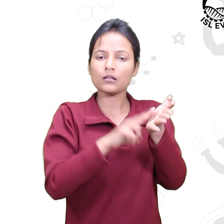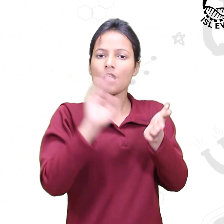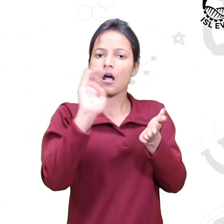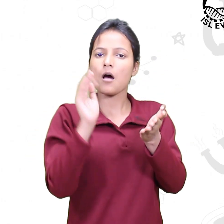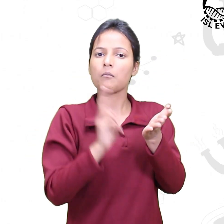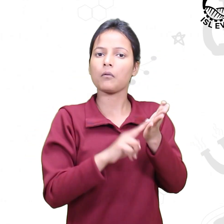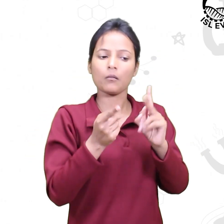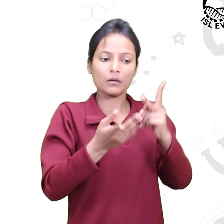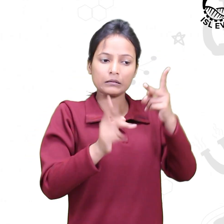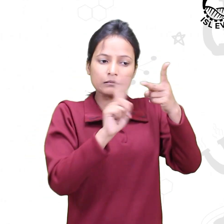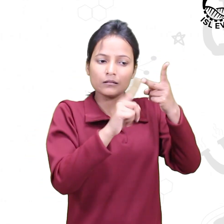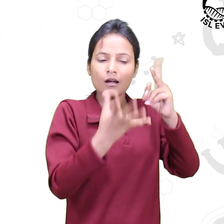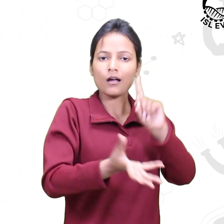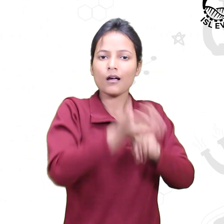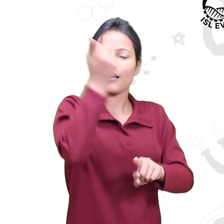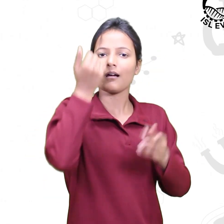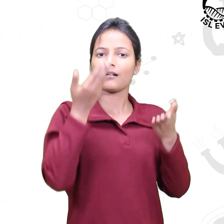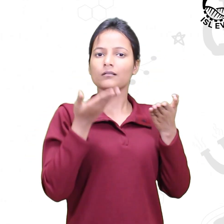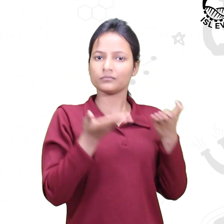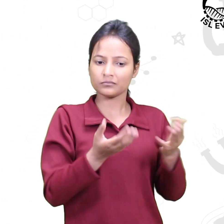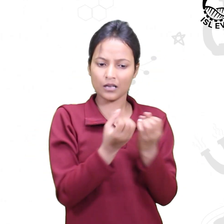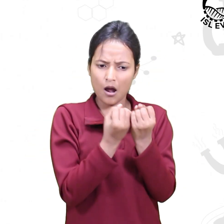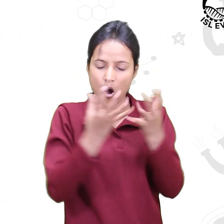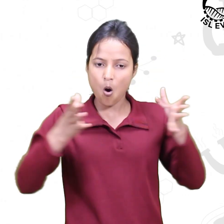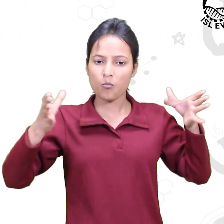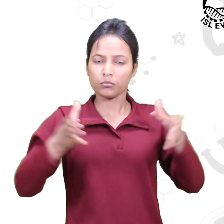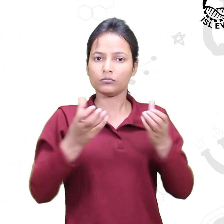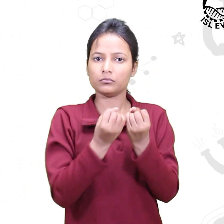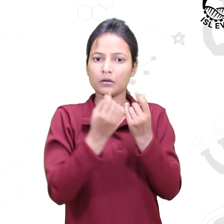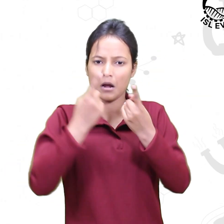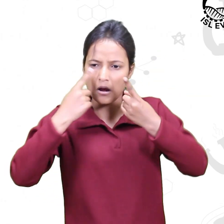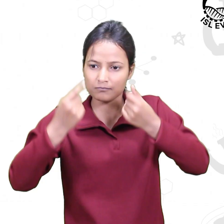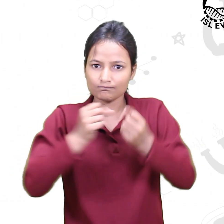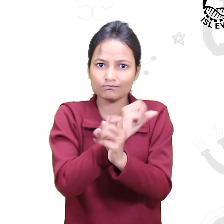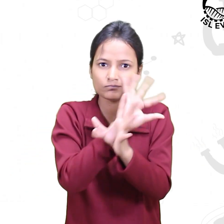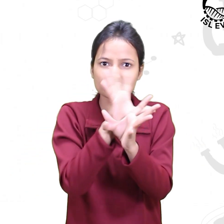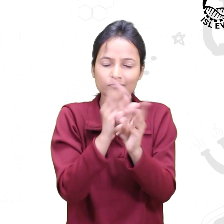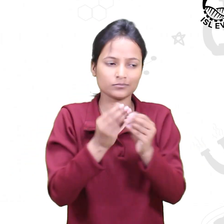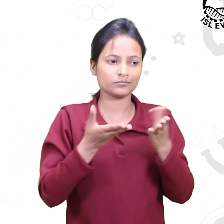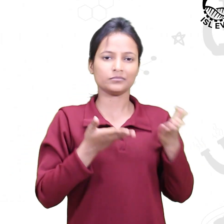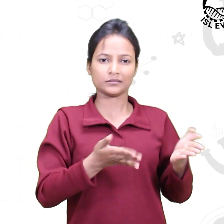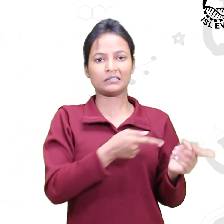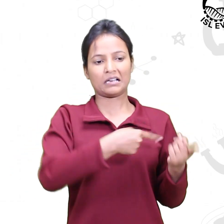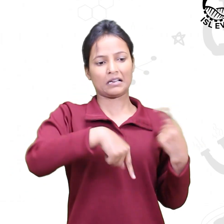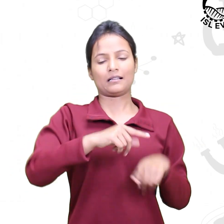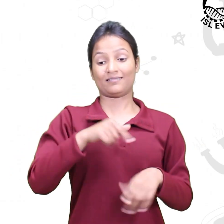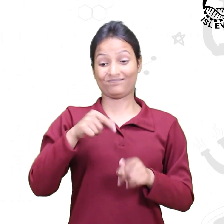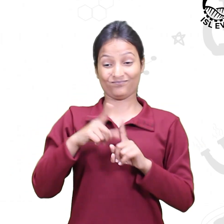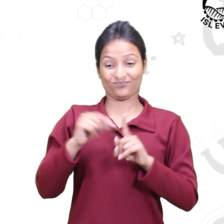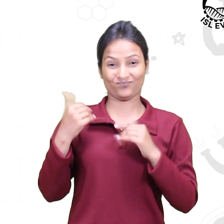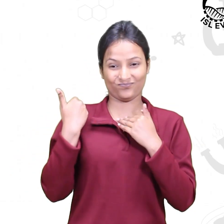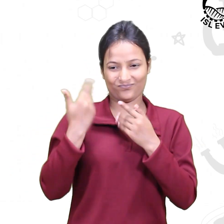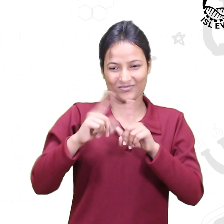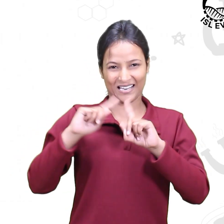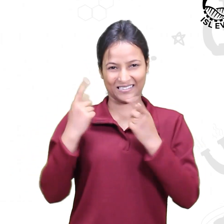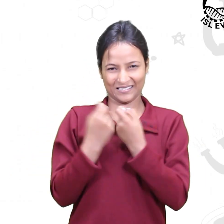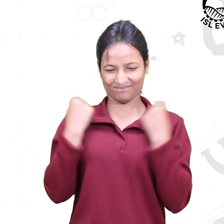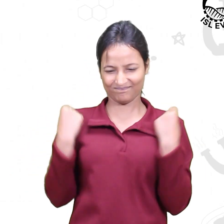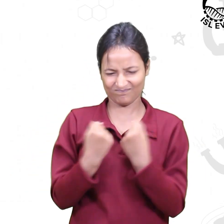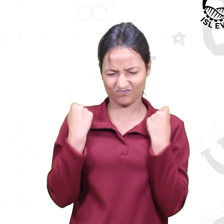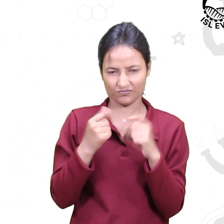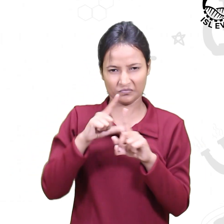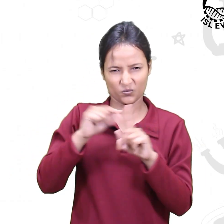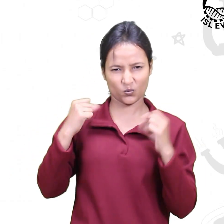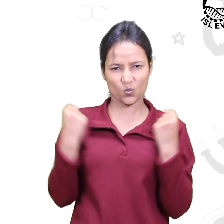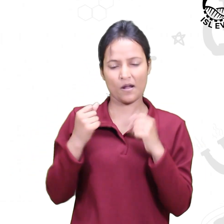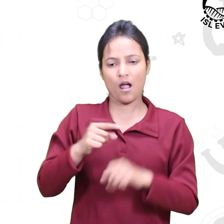टेस्टिंग हुई है, ये डीबीटी के पैमाने में दूसरे नंबर पे रहा। तो ये हमारे लिए बड़ी गर्व की बात है कि नागपुर में जिस तरीके से